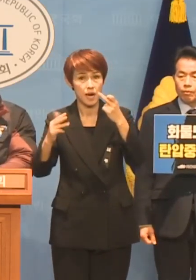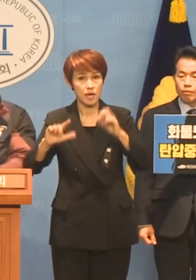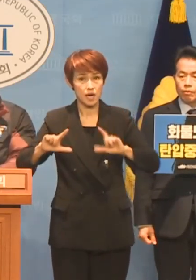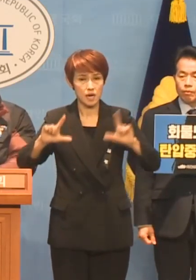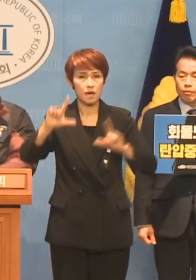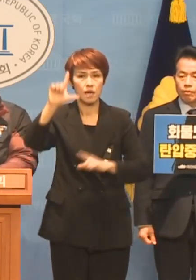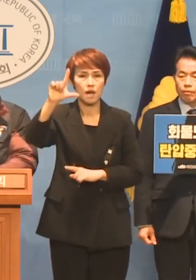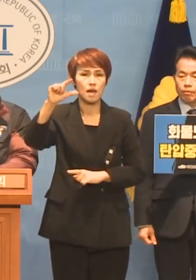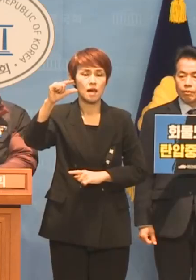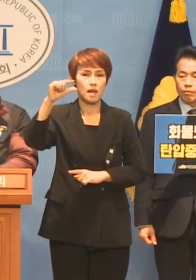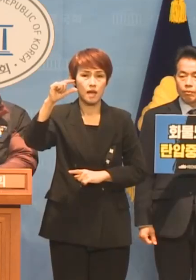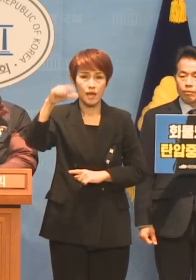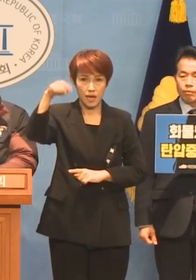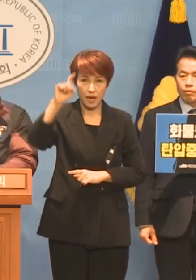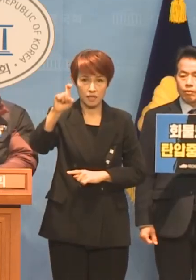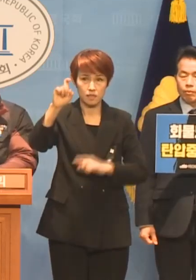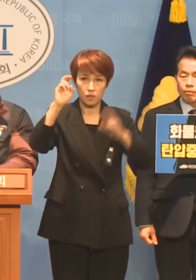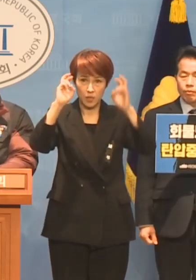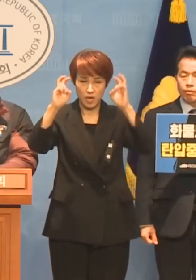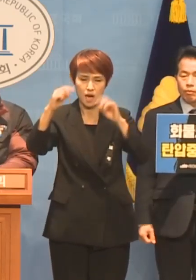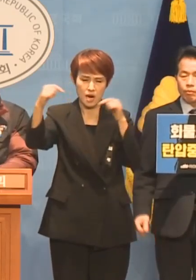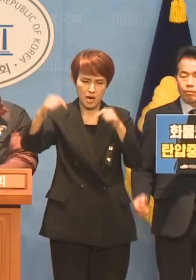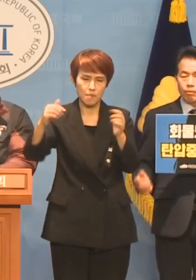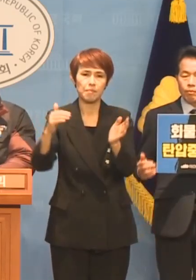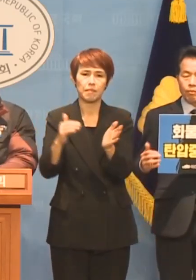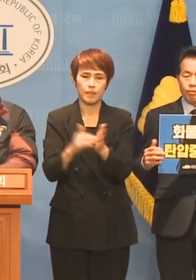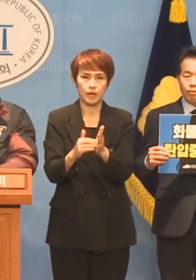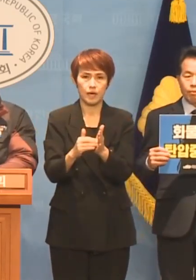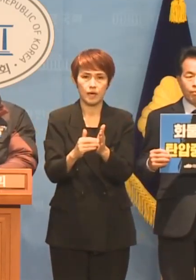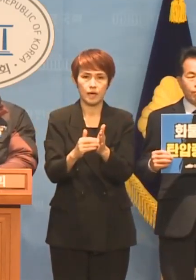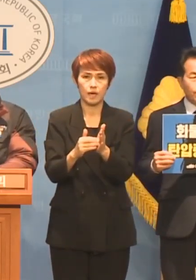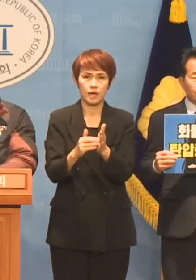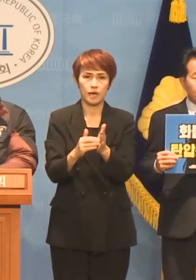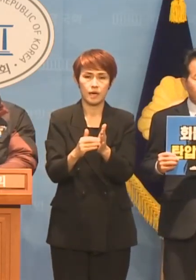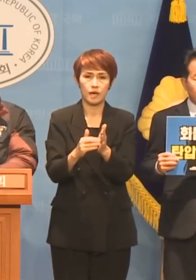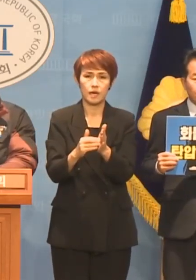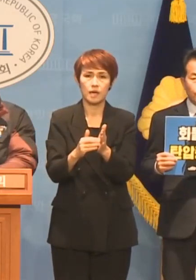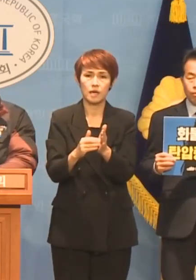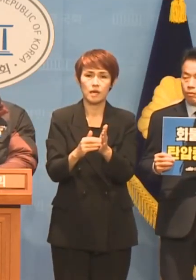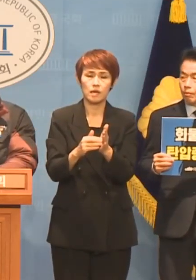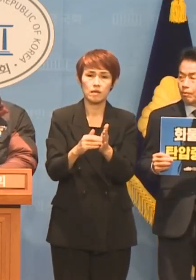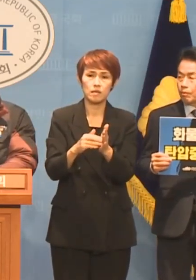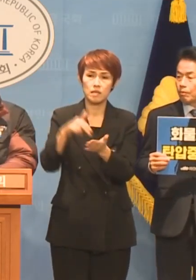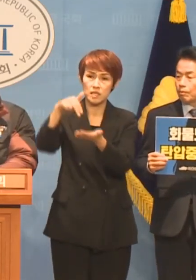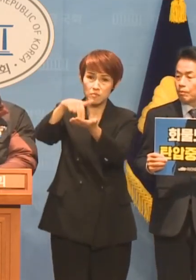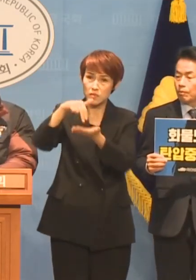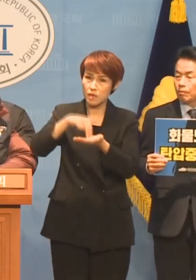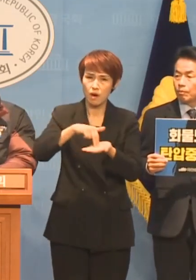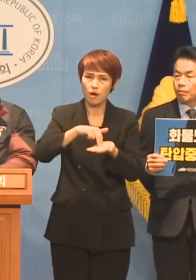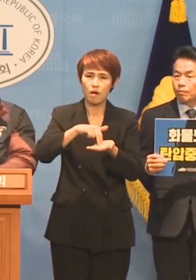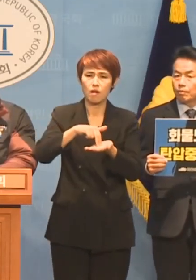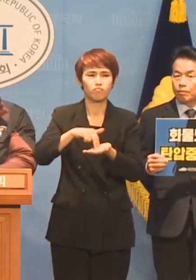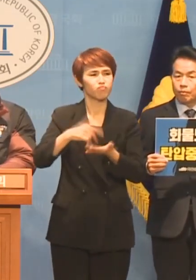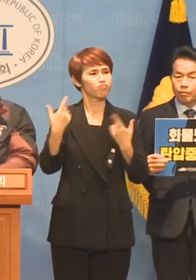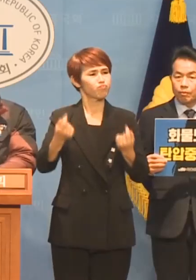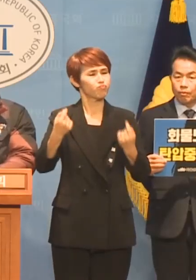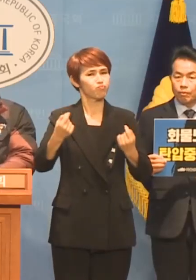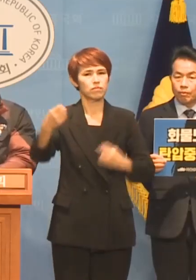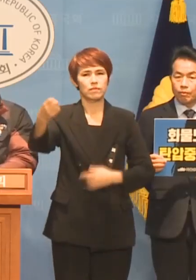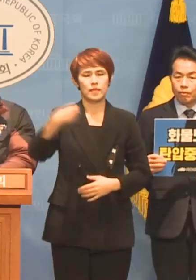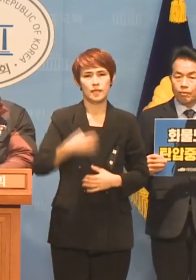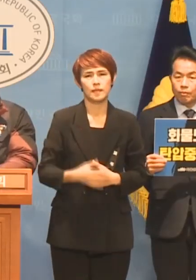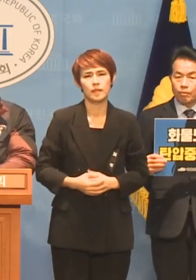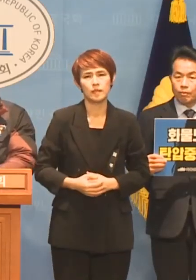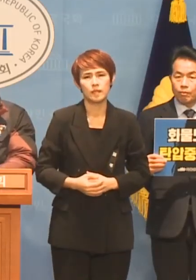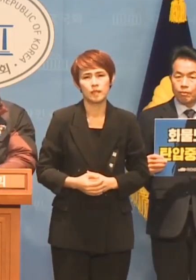LX판토스와 대명물류 면담을 하였고 LX판토스와 대명물류는 입장 변화가 없다고 하였습니다.